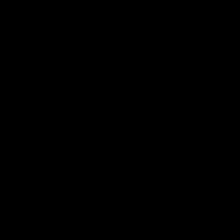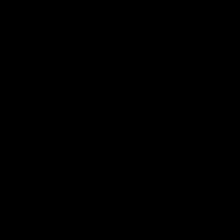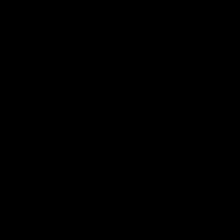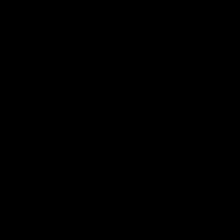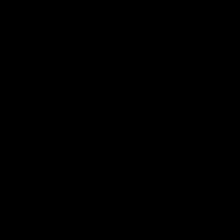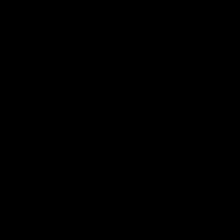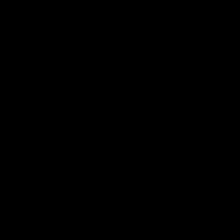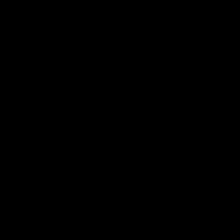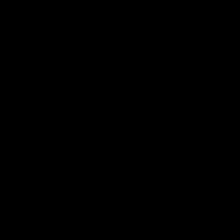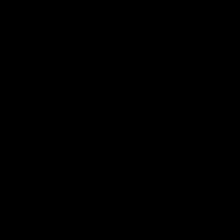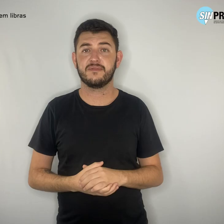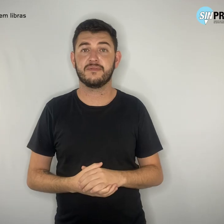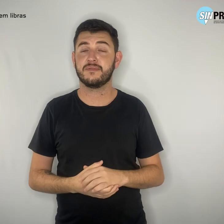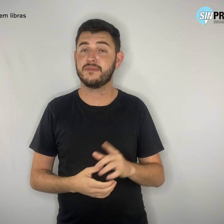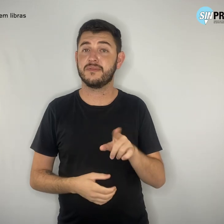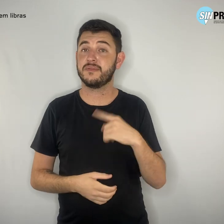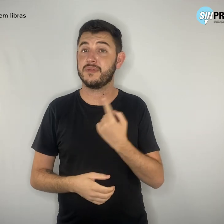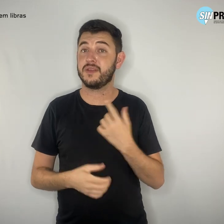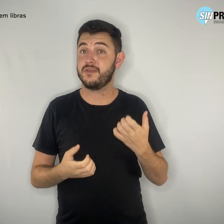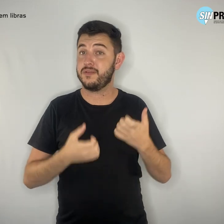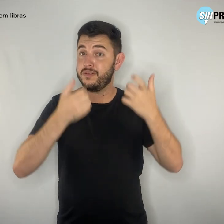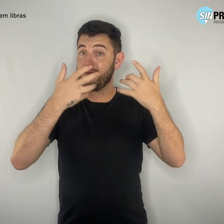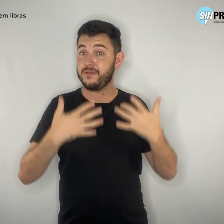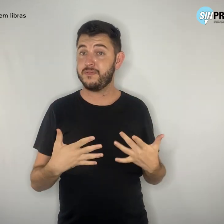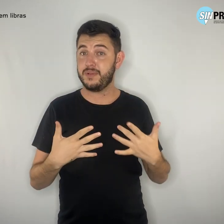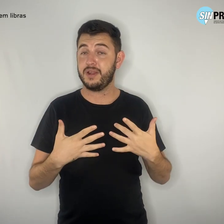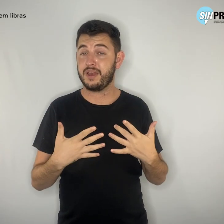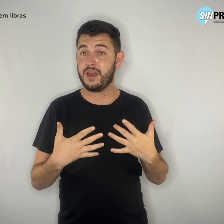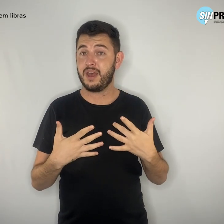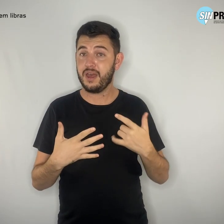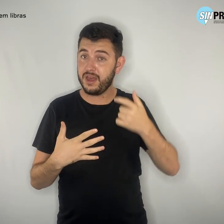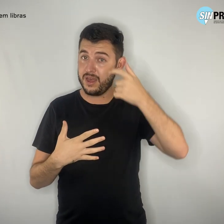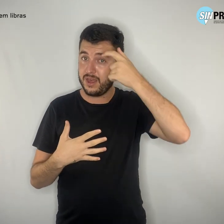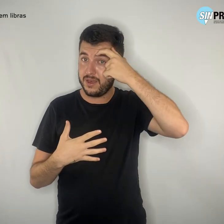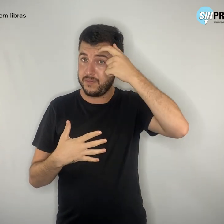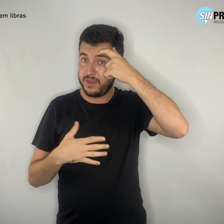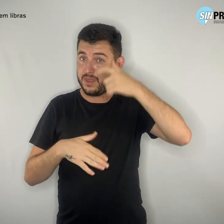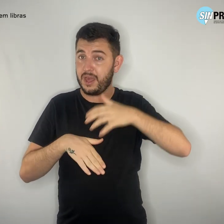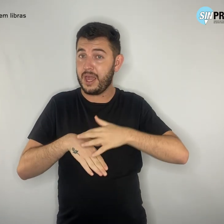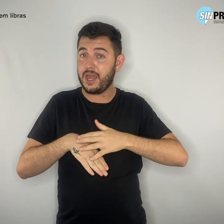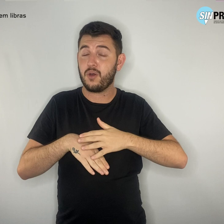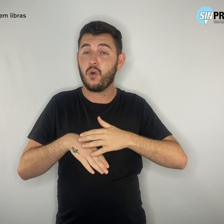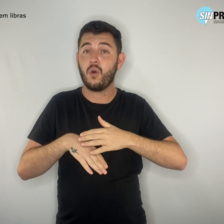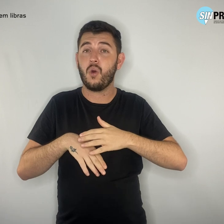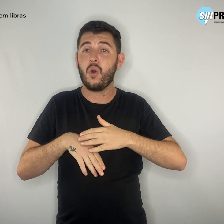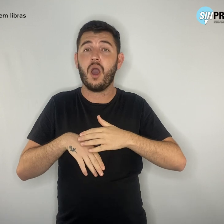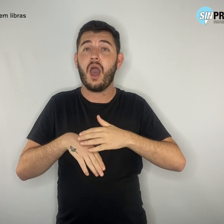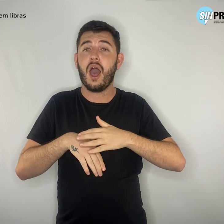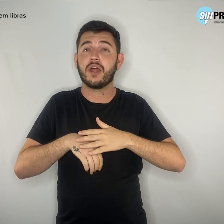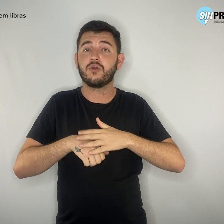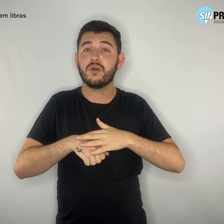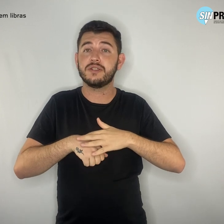Vamos falar sobre o adoecimento psíquico de policiais e as escolas militarizadas?